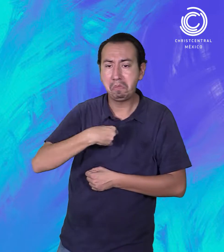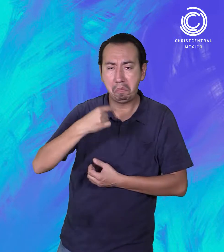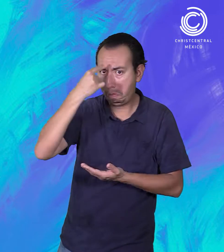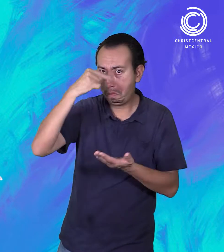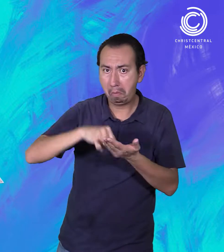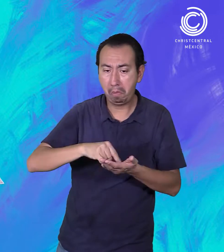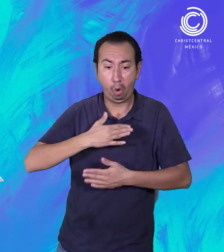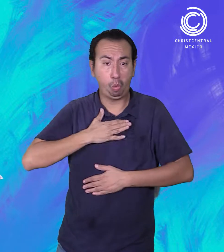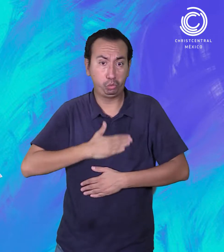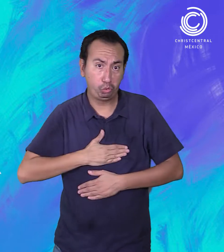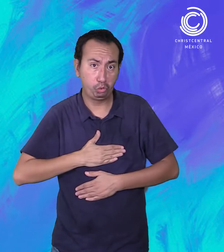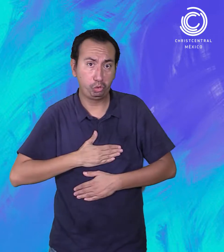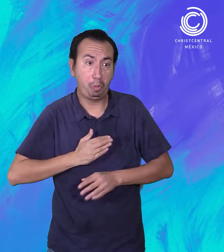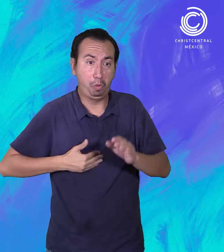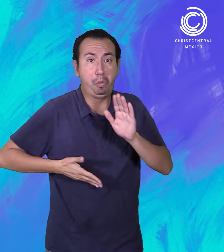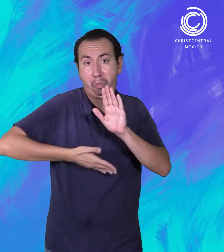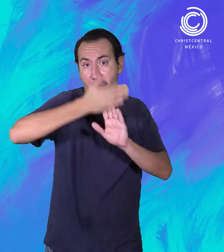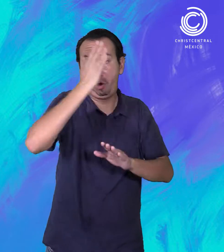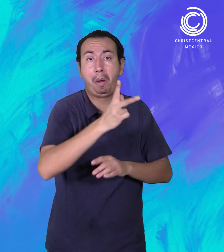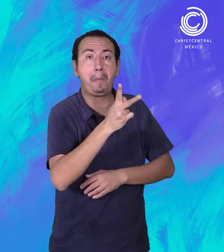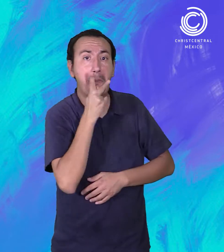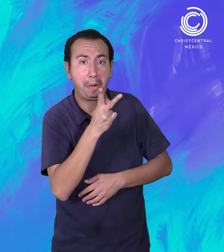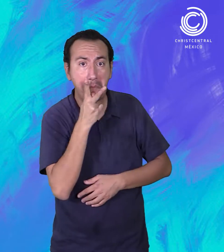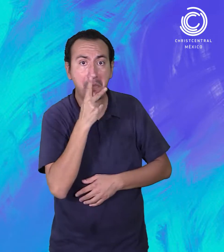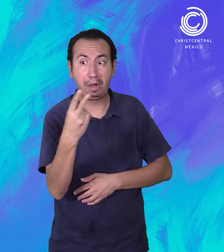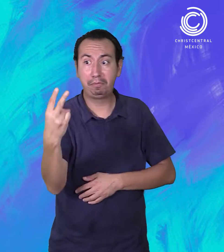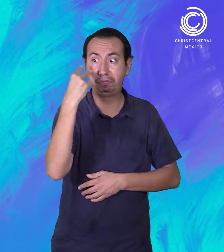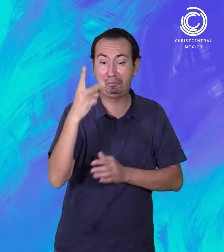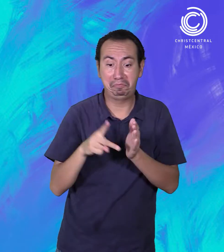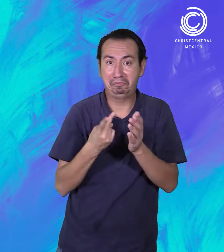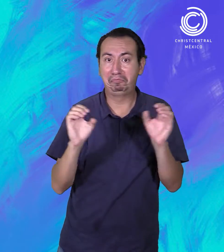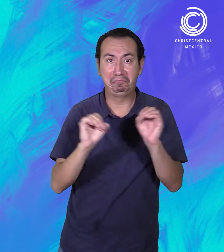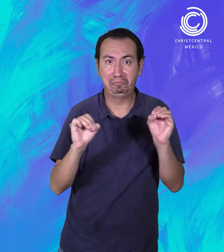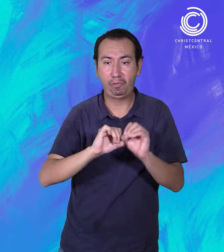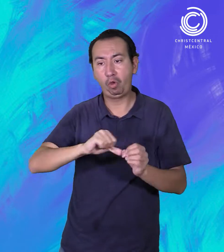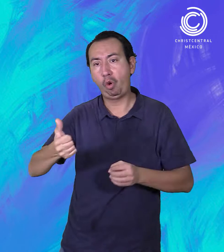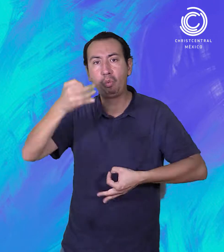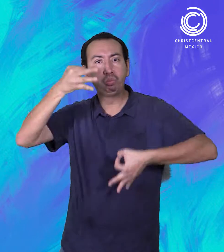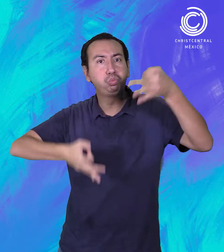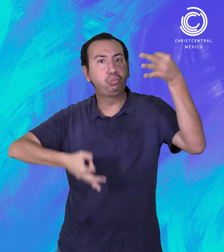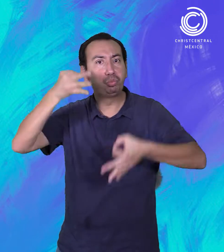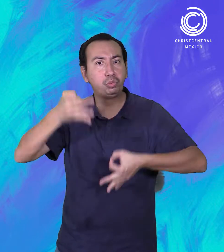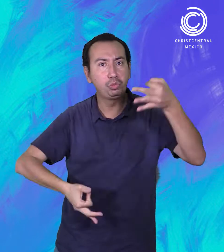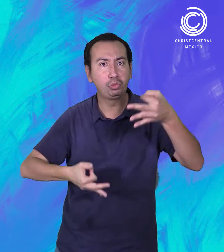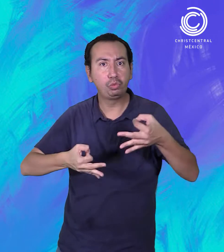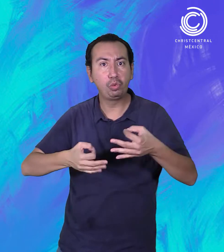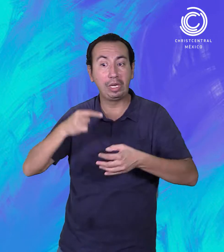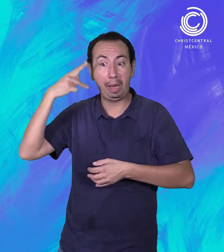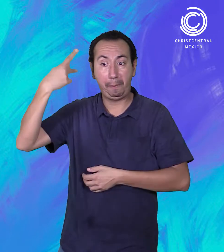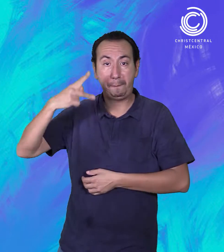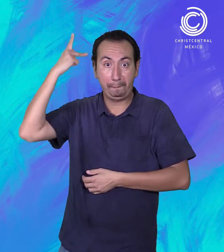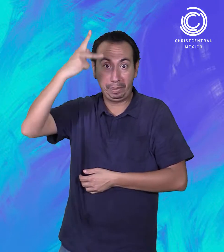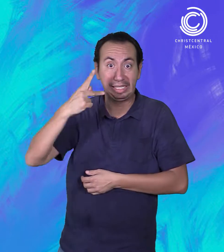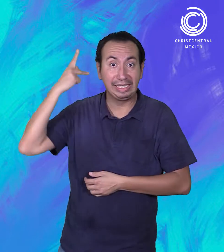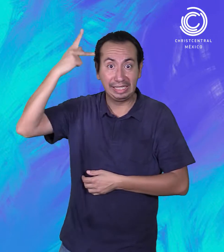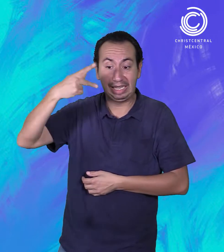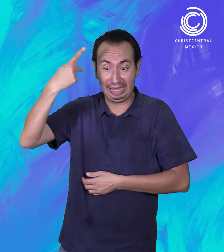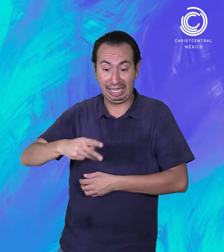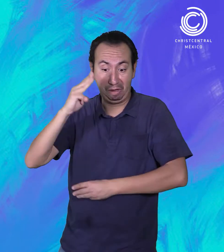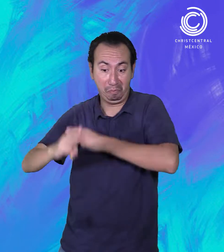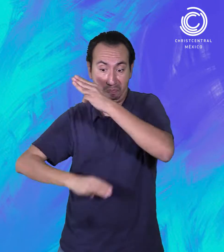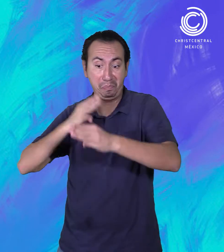de justicia por cuanto yo voy al Padre y no me veréis más, y de juicio por cuanto el príncipe de este mundo ha sido